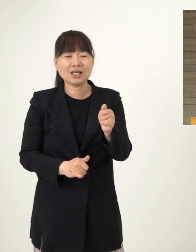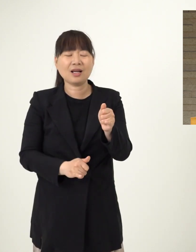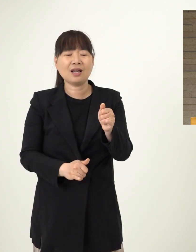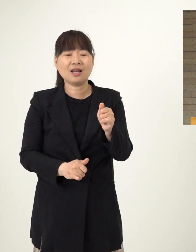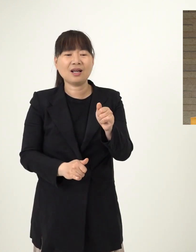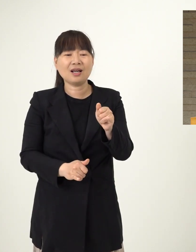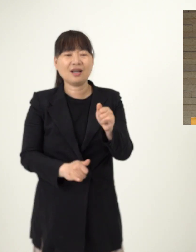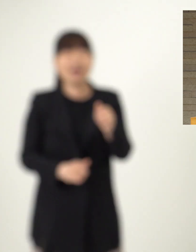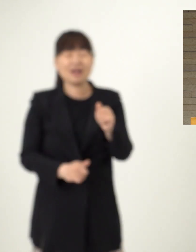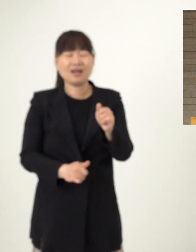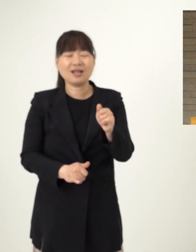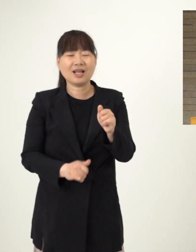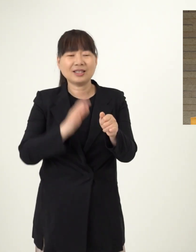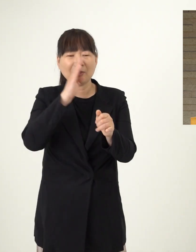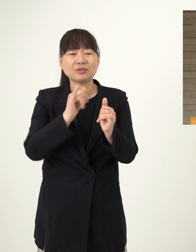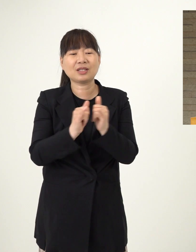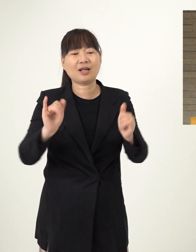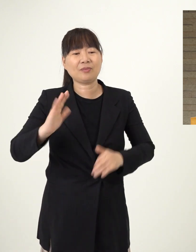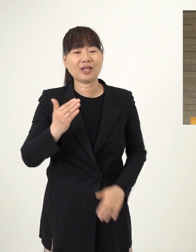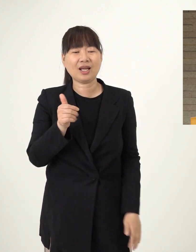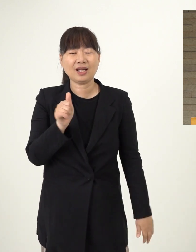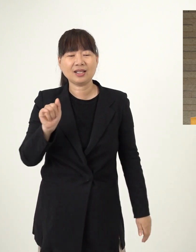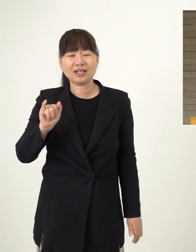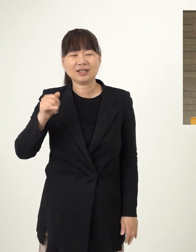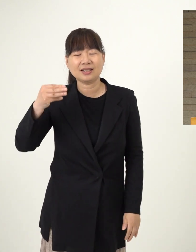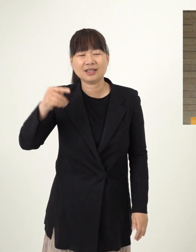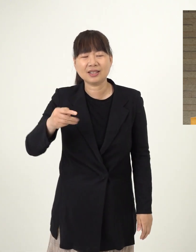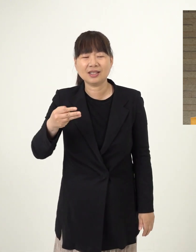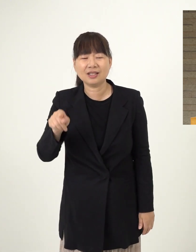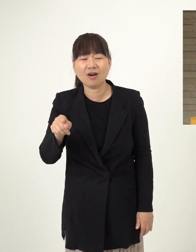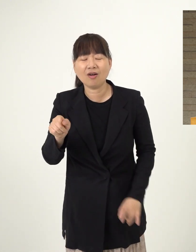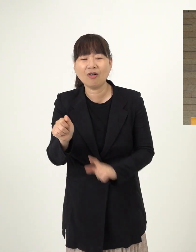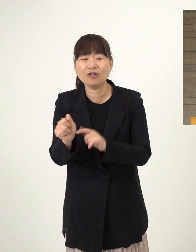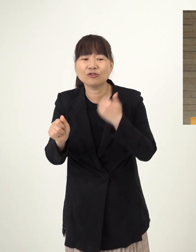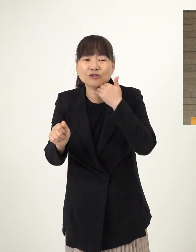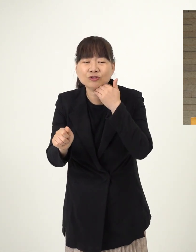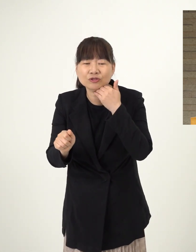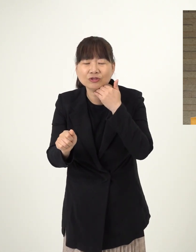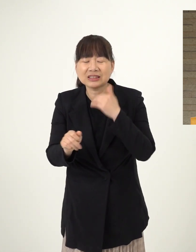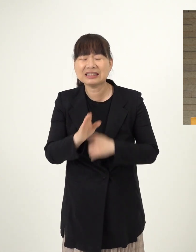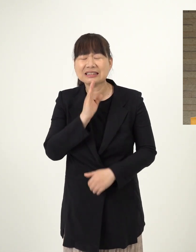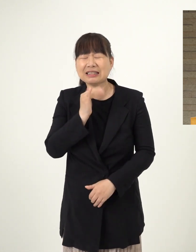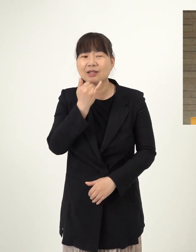히틀러는 어떤 존재였나요? 정말 독일 민족을 사랑했어요.